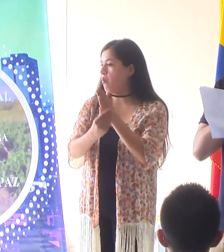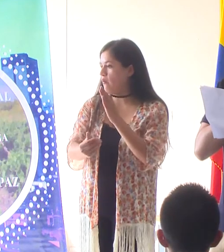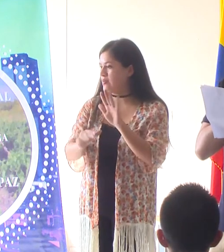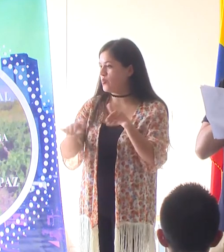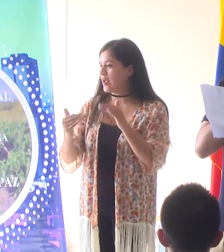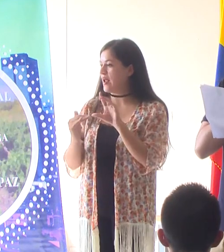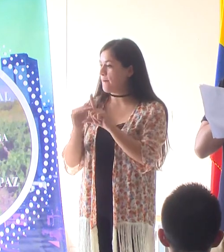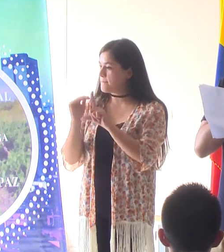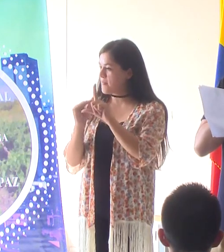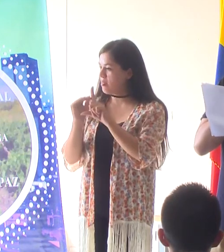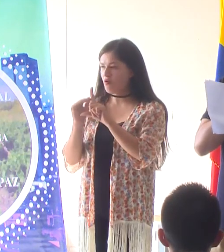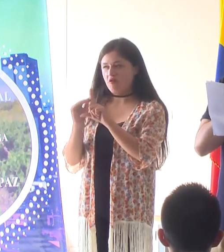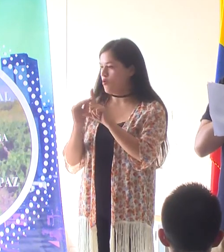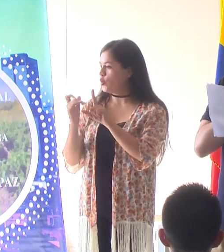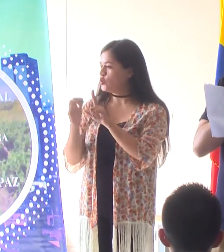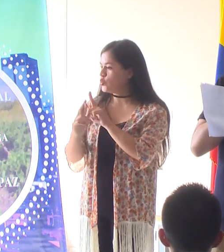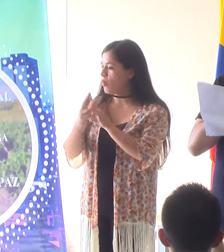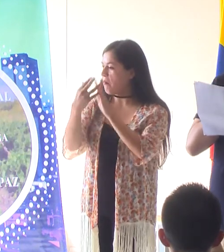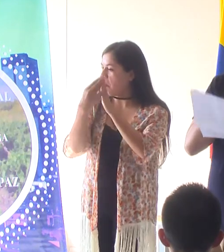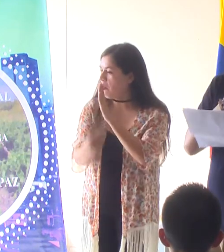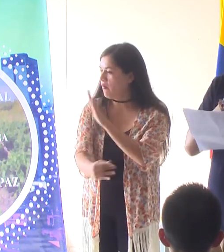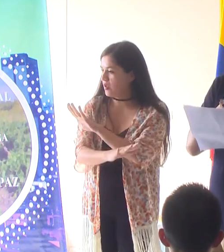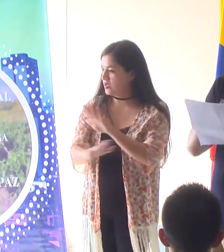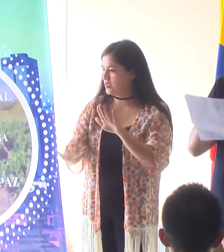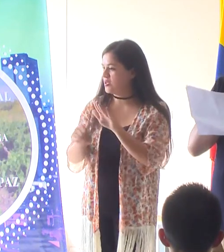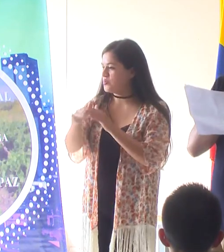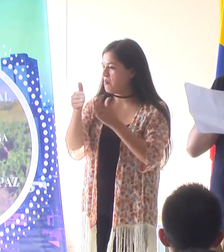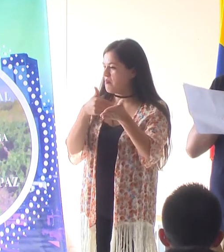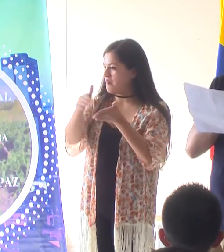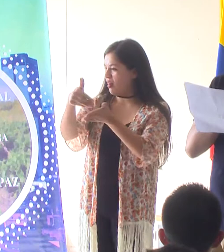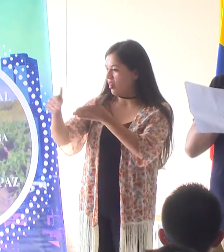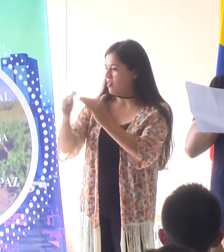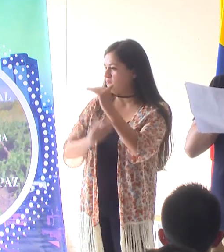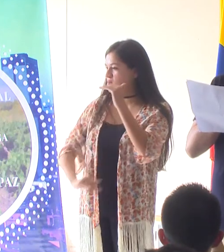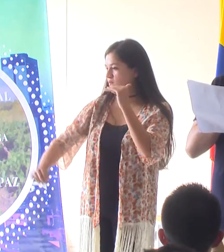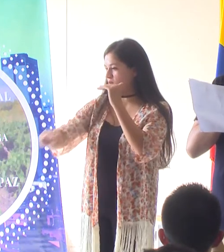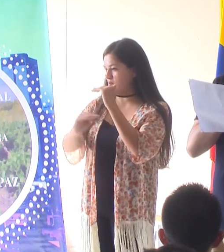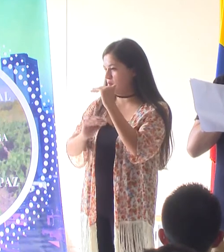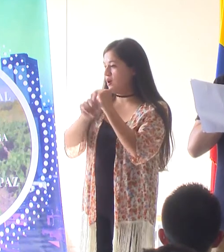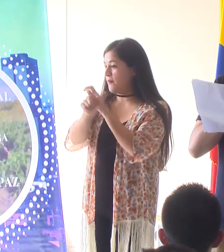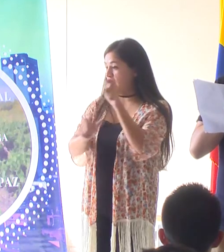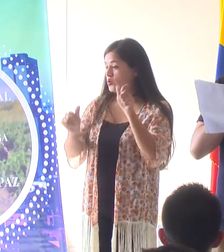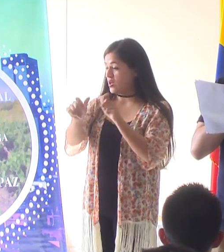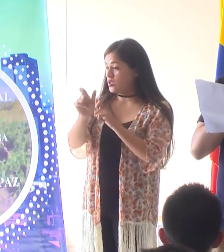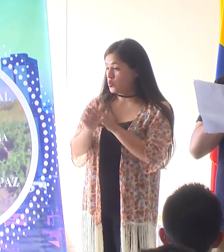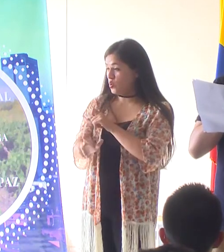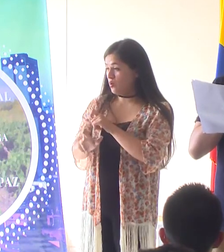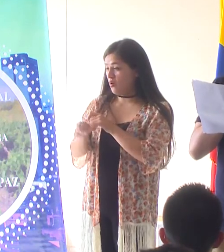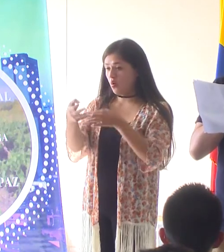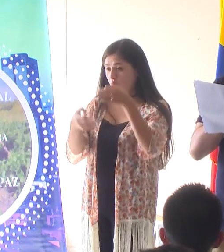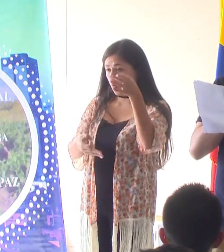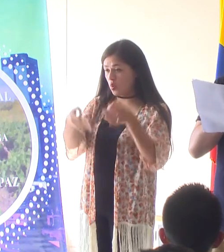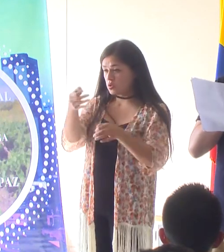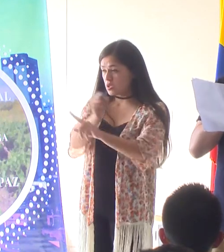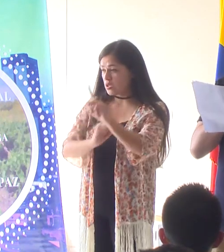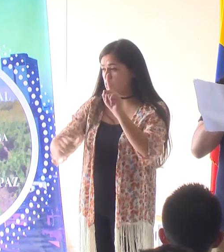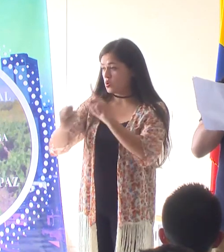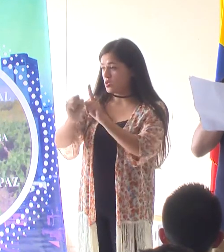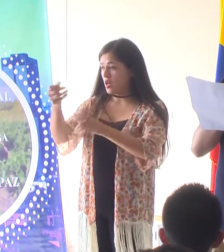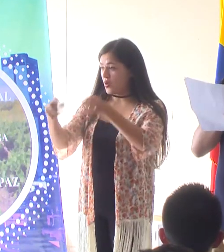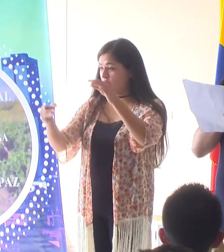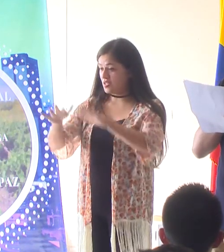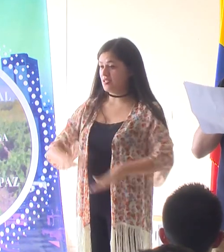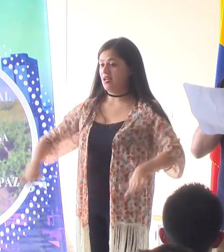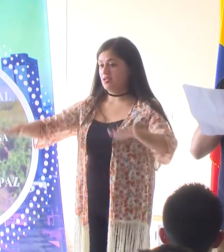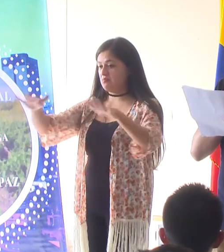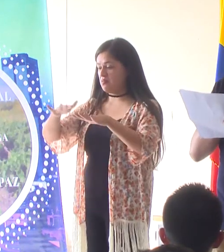media y su horizonte ha sido truncado por el despojo y la desigualdad allí la justicia social y espacial encuentran su